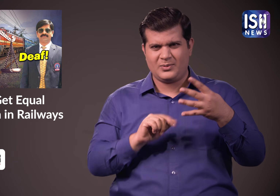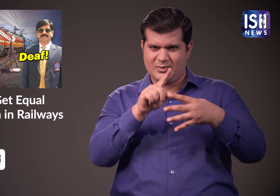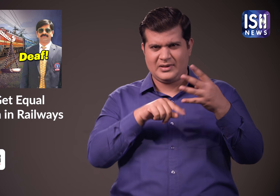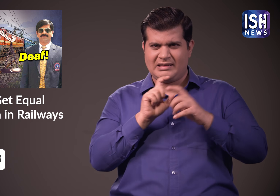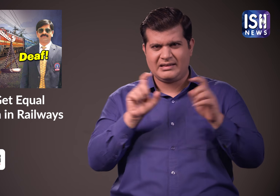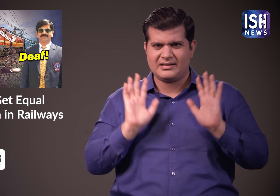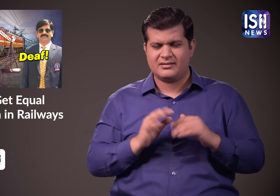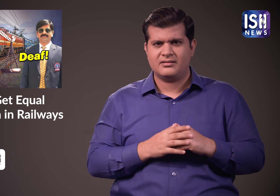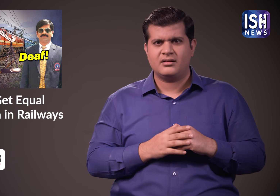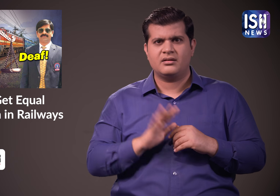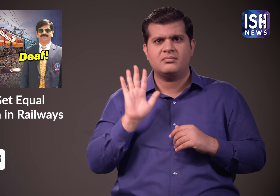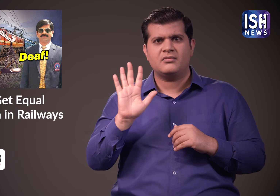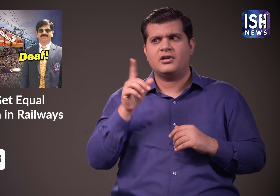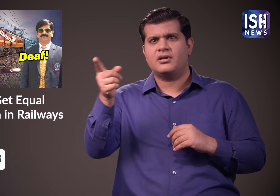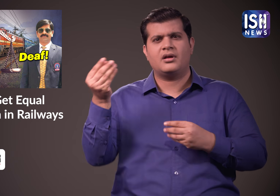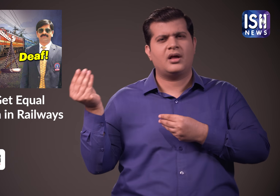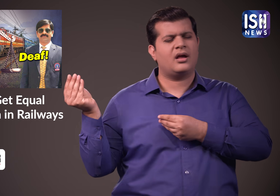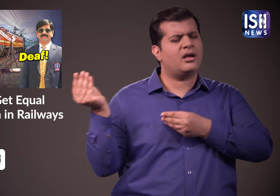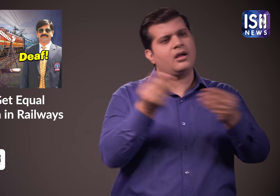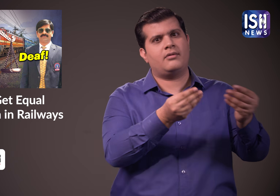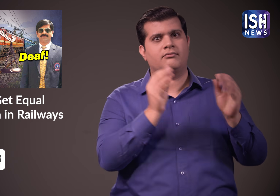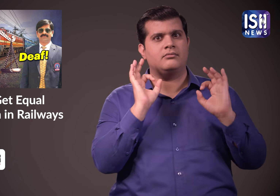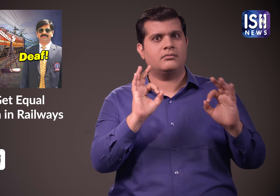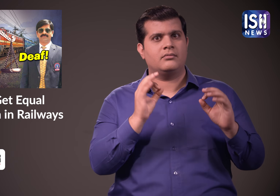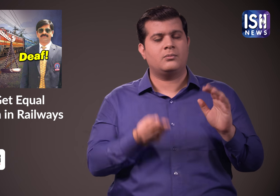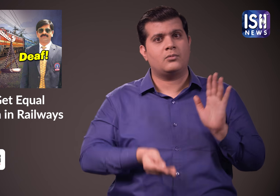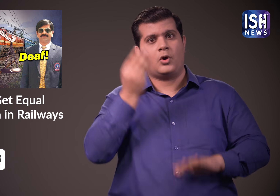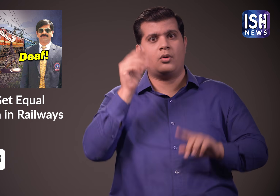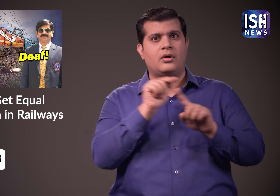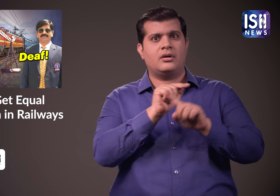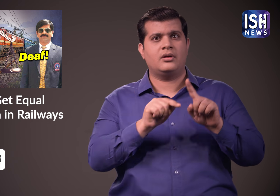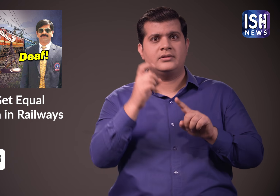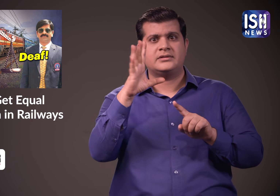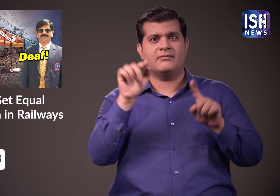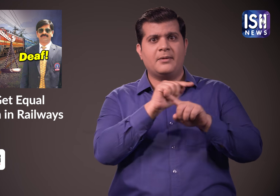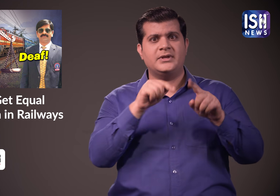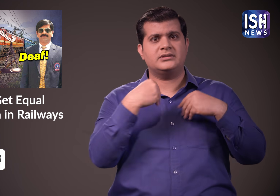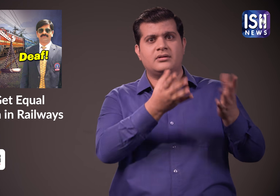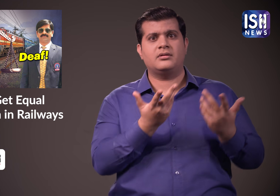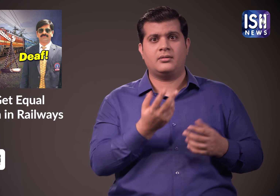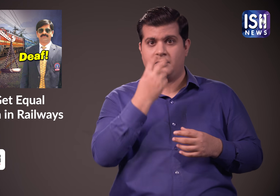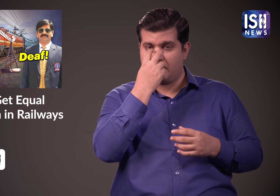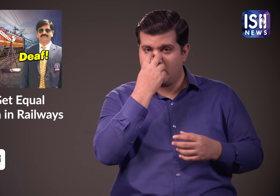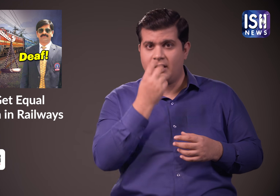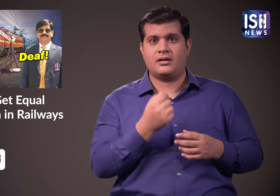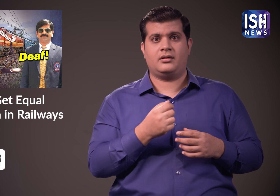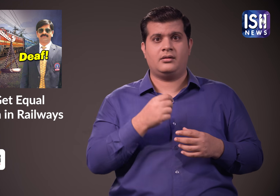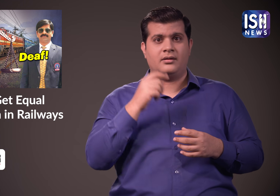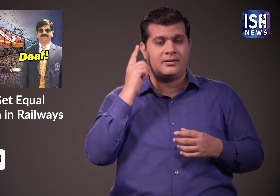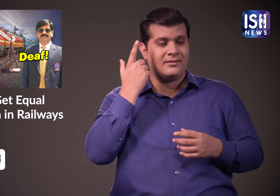थी। उस समय भी दुष्टिबादित, बौधिक दिव्यांगता और लोकोमोडर दिव्यांगता वाले लोगों को